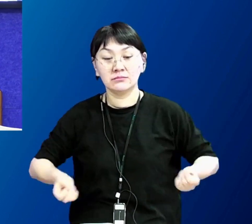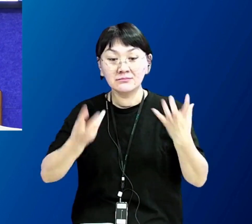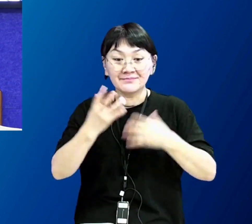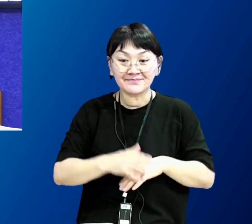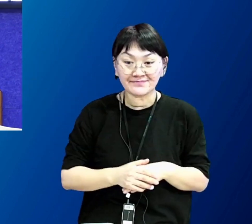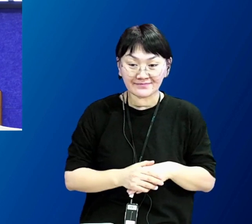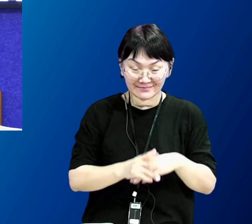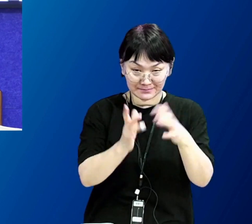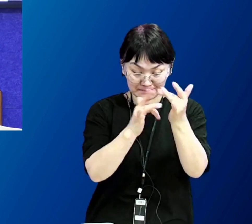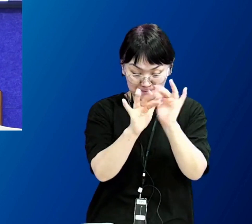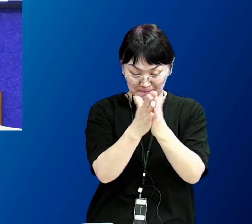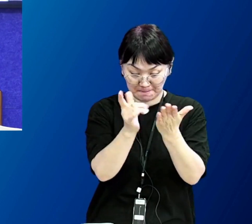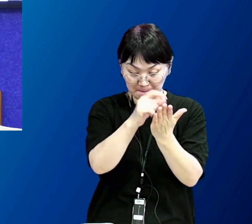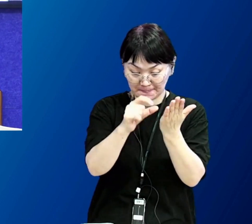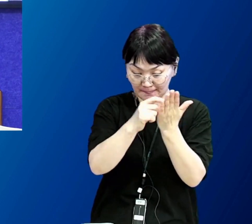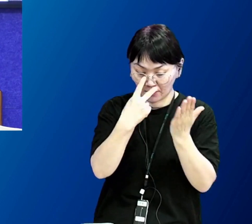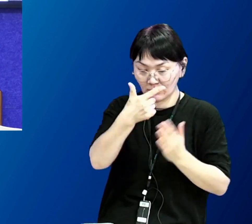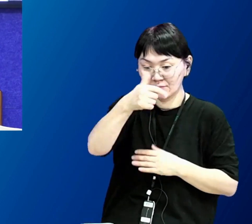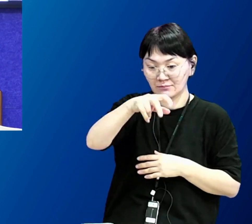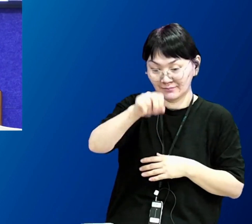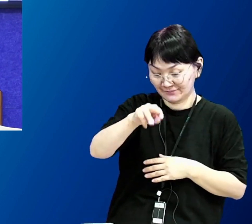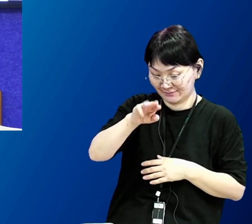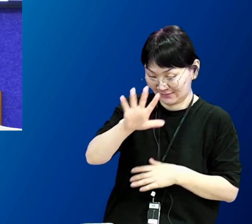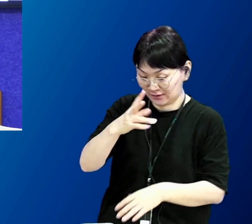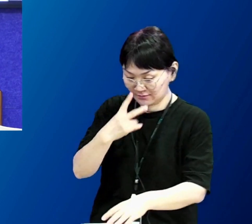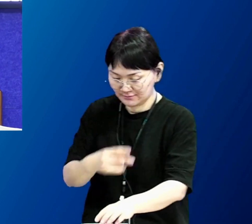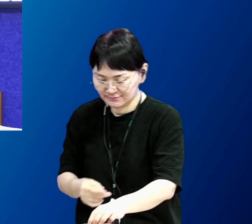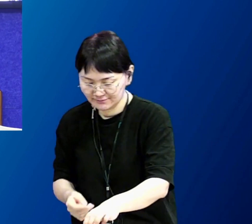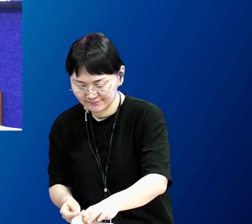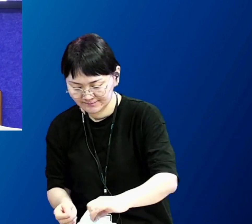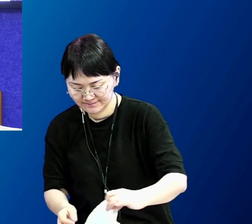библиэс ганц зөв ишлэлийг харъя да галат номын 5 дугаар үлгийг харъя